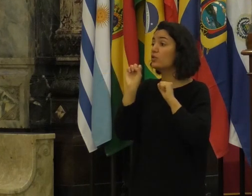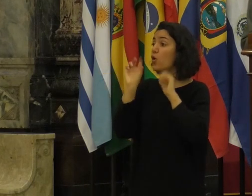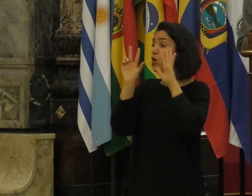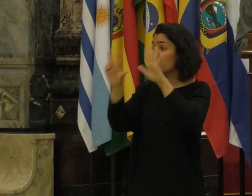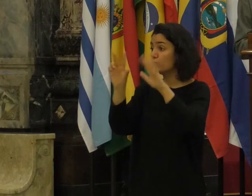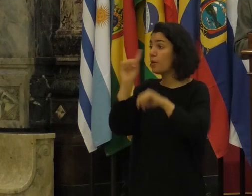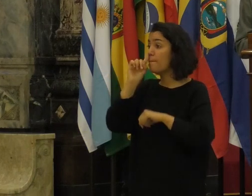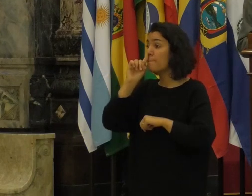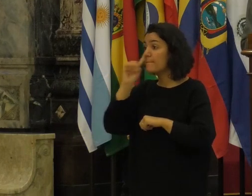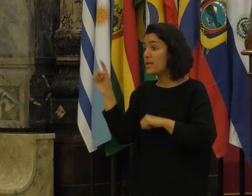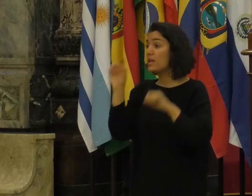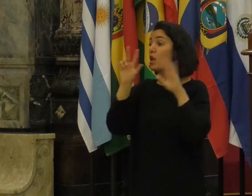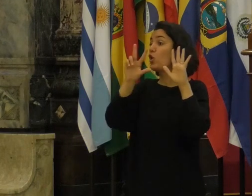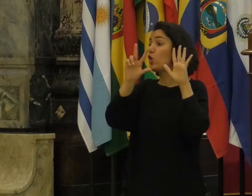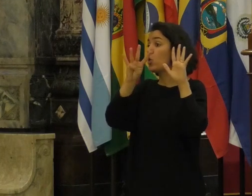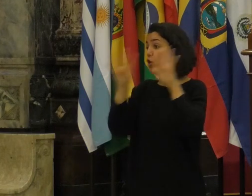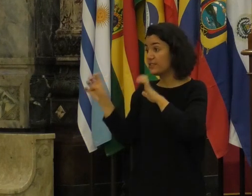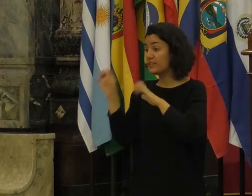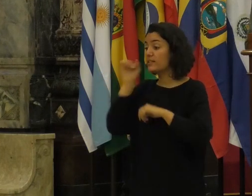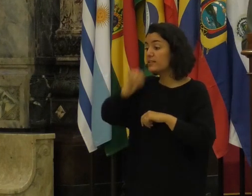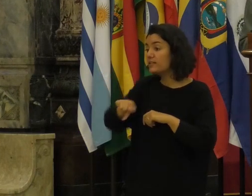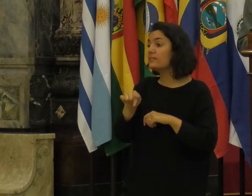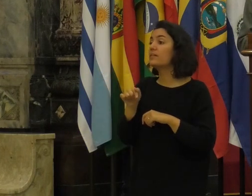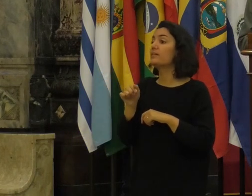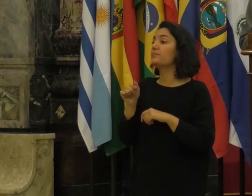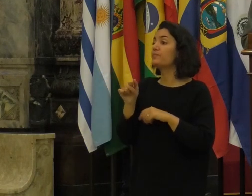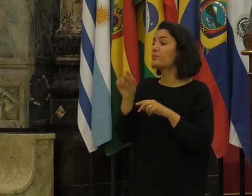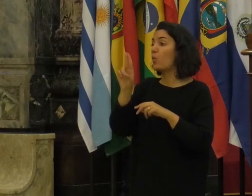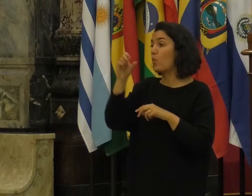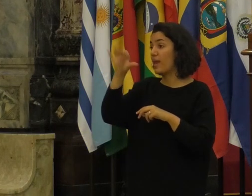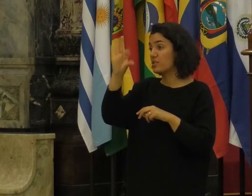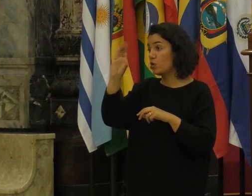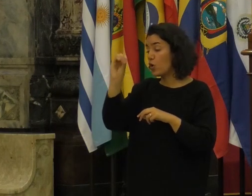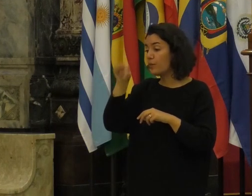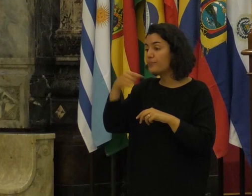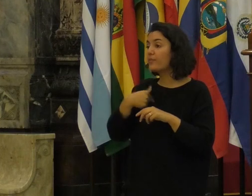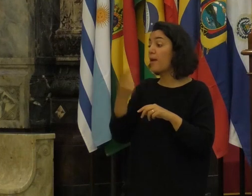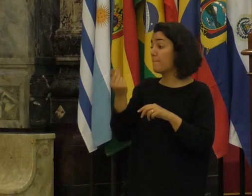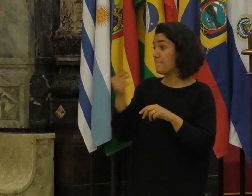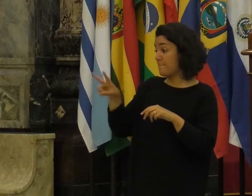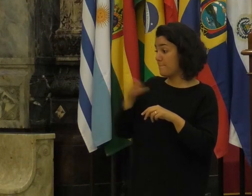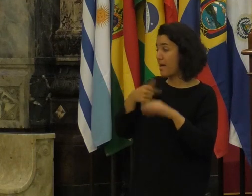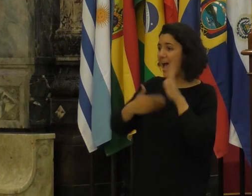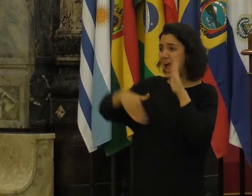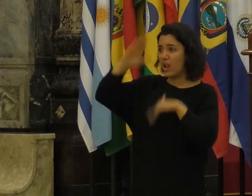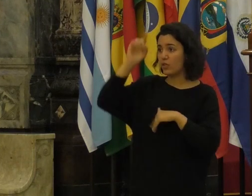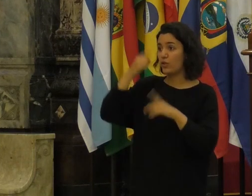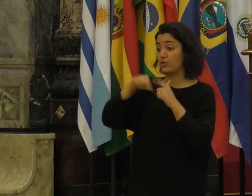908.960 se originaron en países que la UNESCO clasifica como de altos ingresos, que constituyen